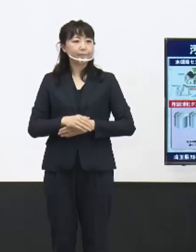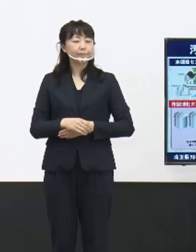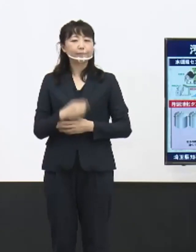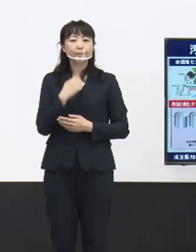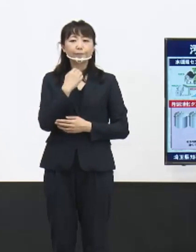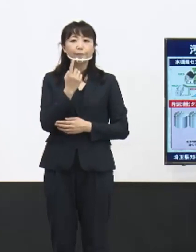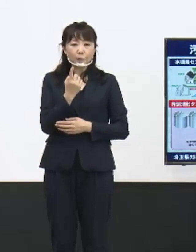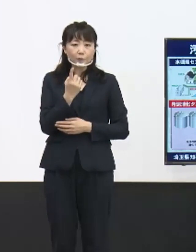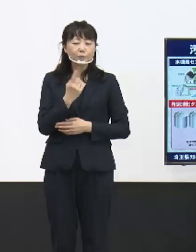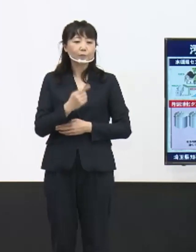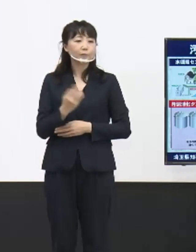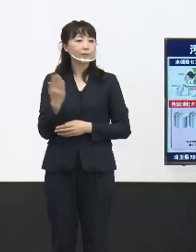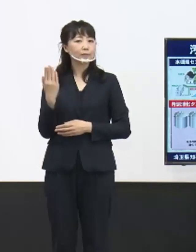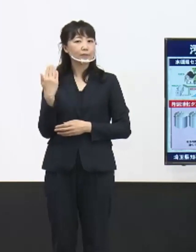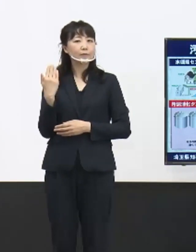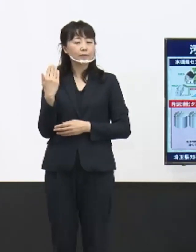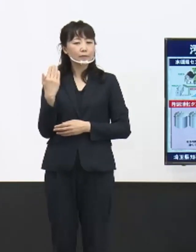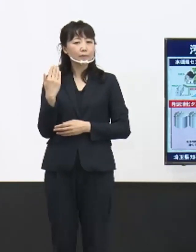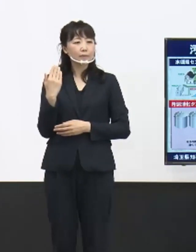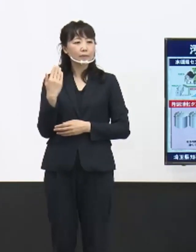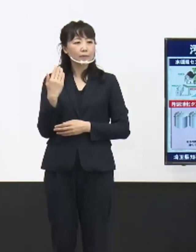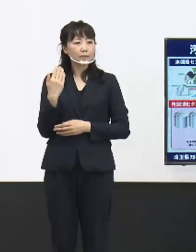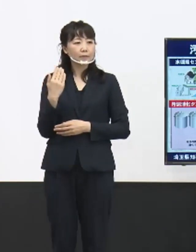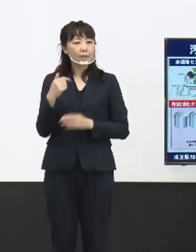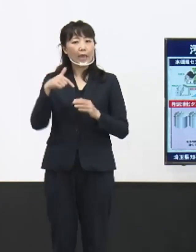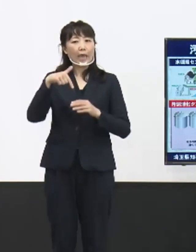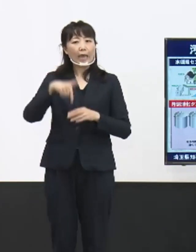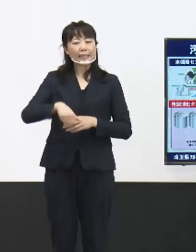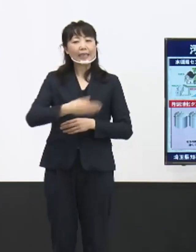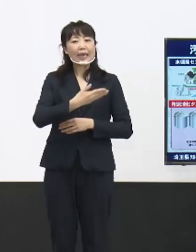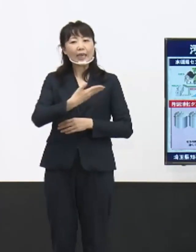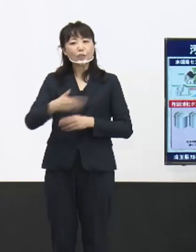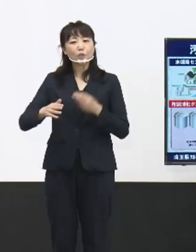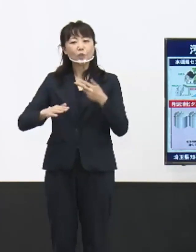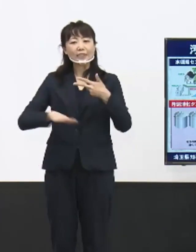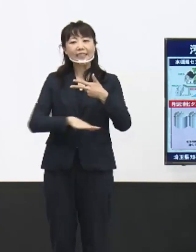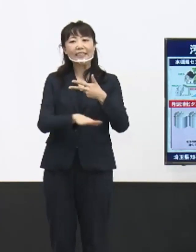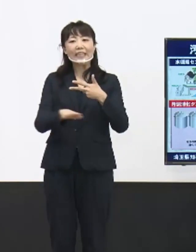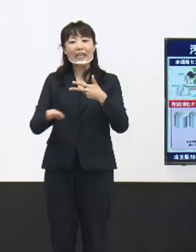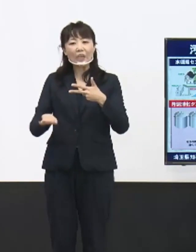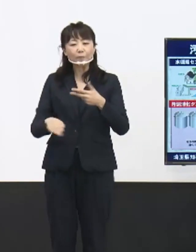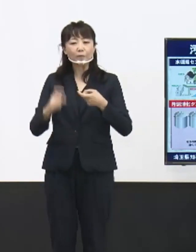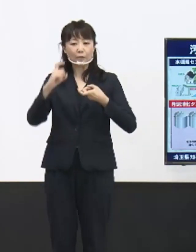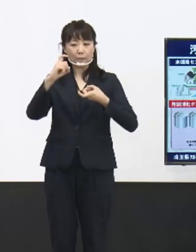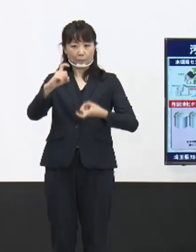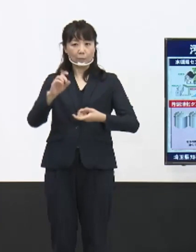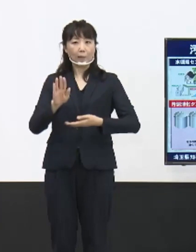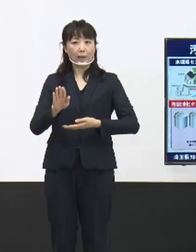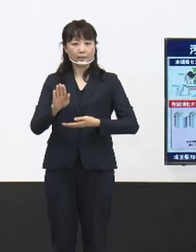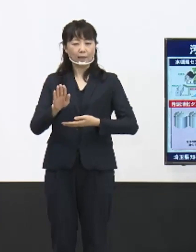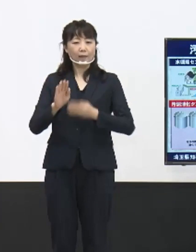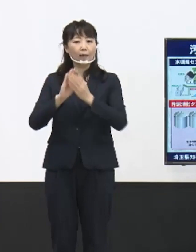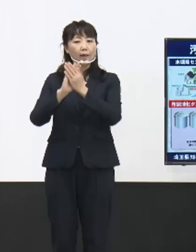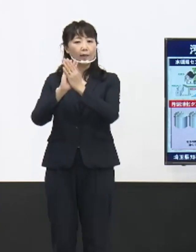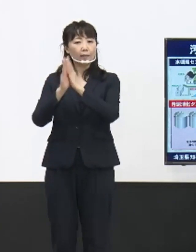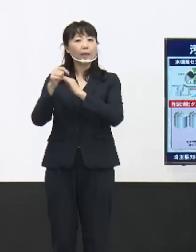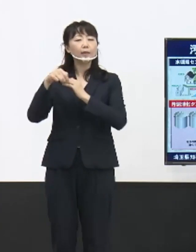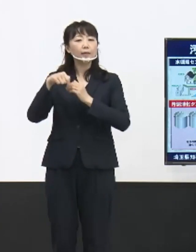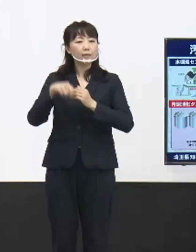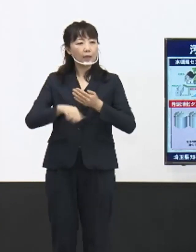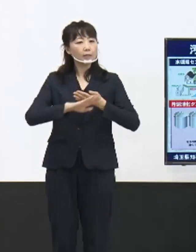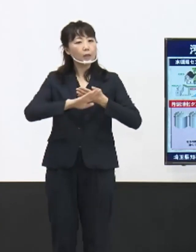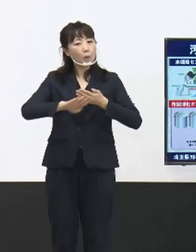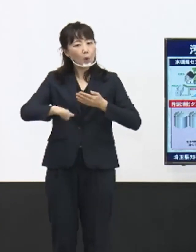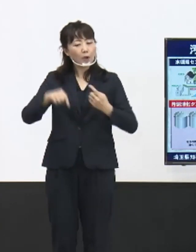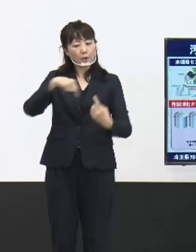1点が、先ほどご発言の中で下水資源というご発言があったんですけれども、県内他にも水